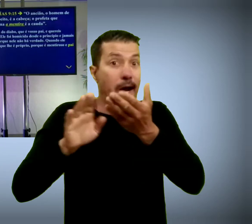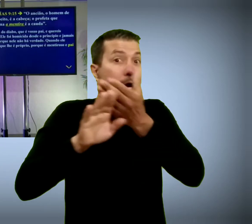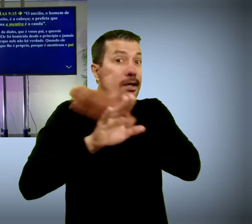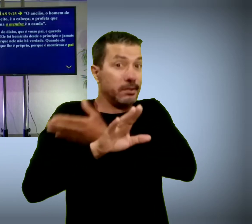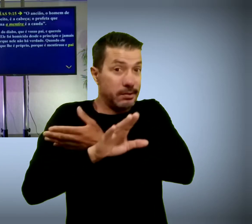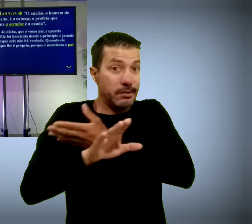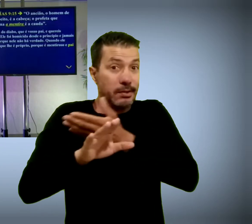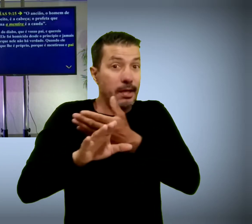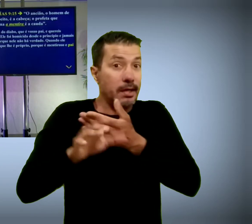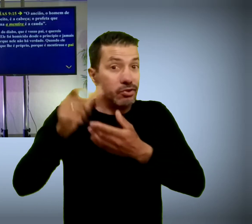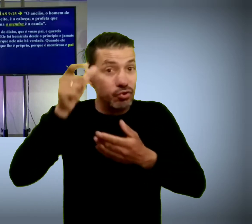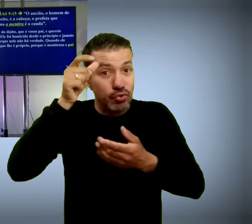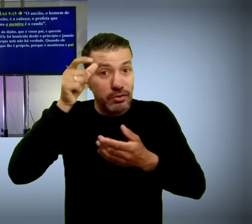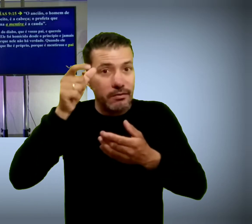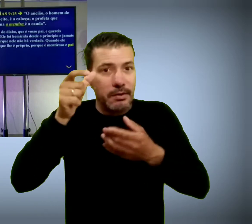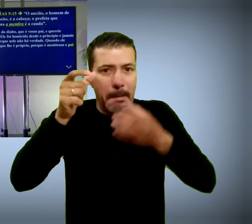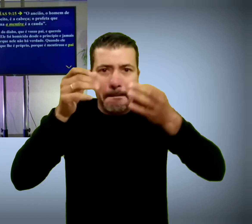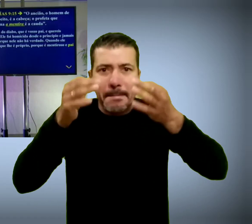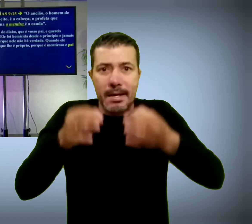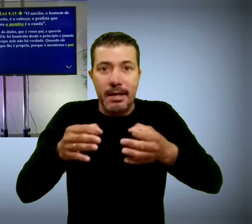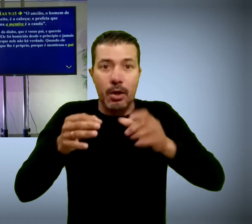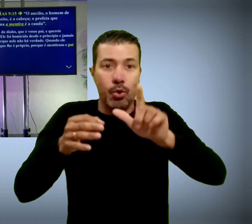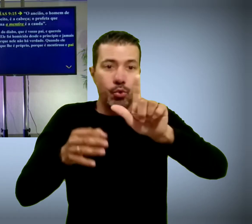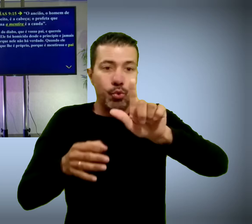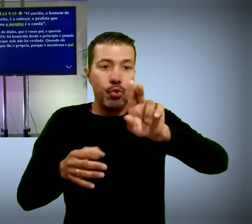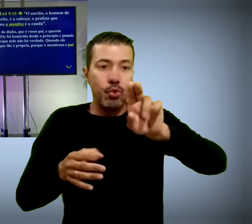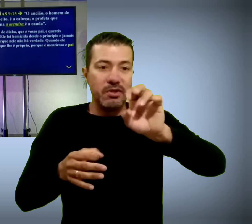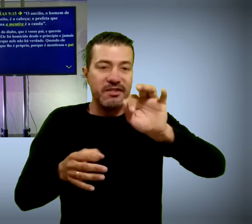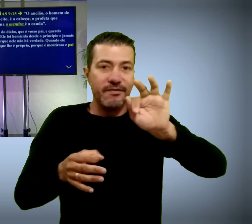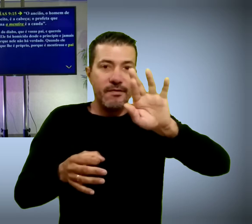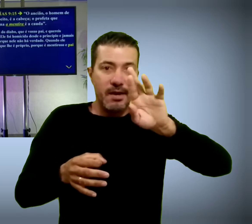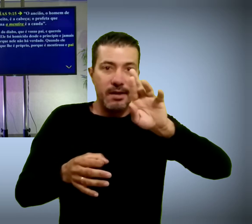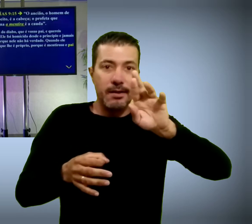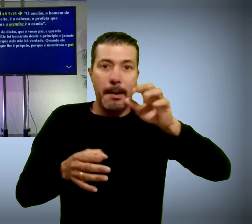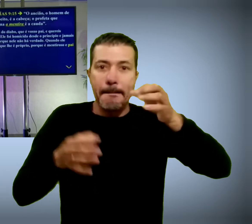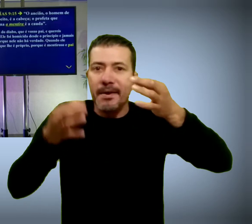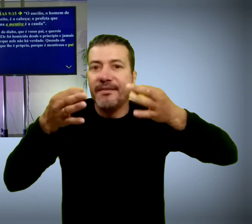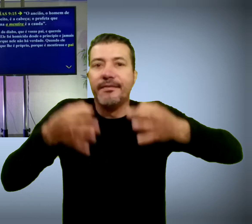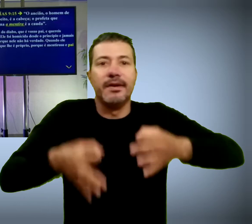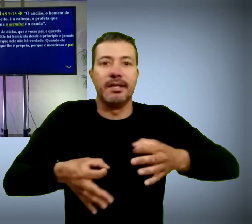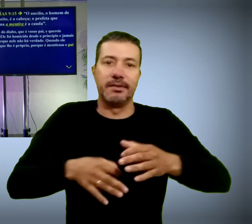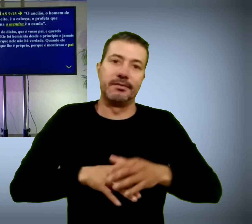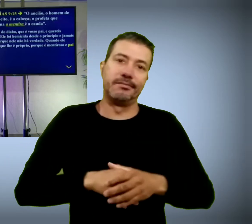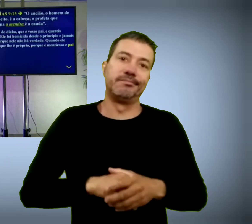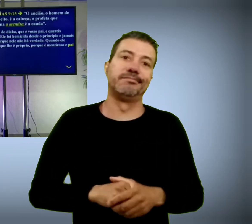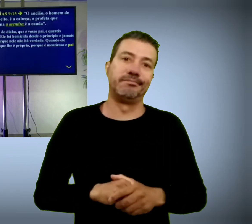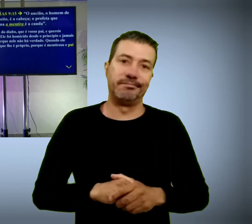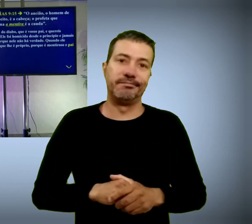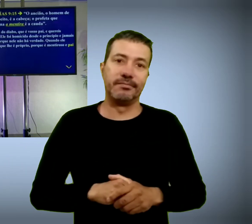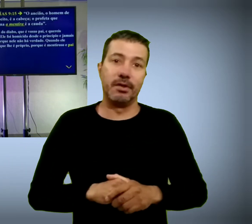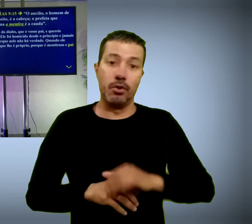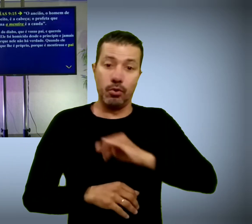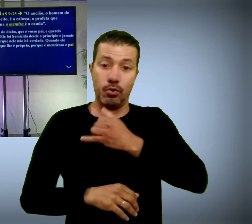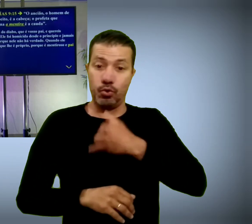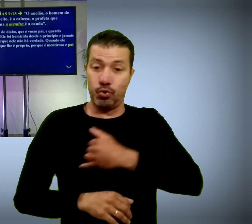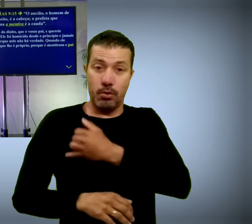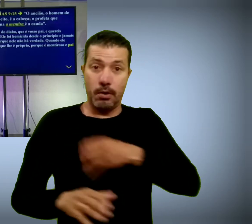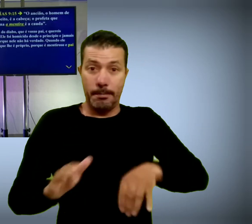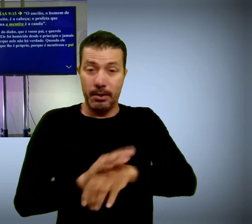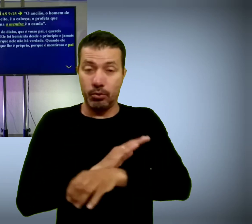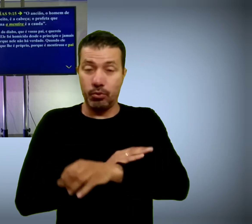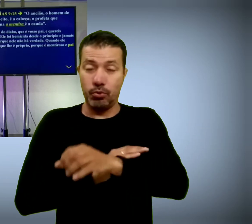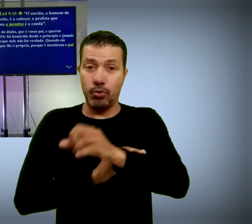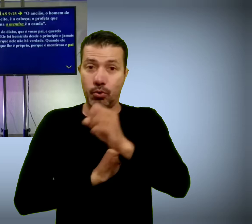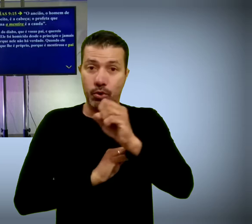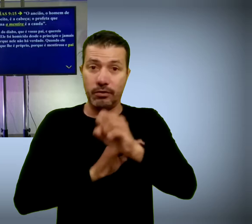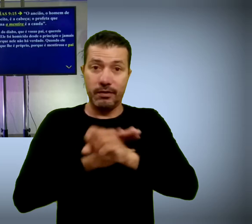disse isso, e agora a gente presta mais atenção no que Jesus falou, nós vamos entender melhor. João 8,44,